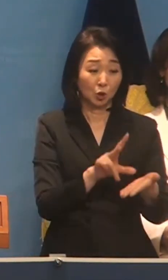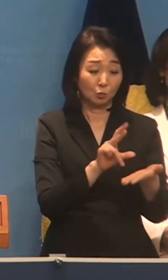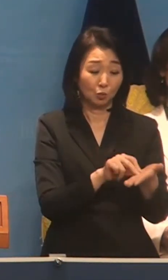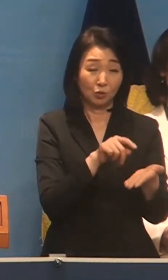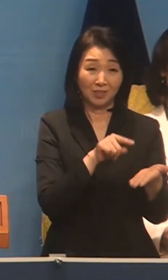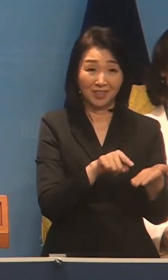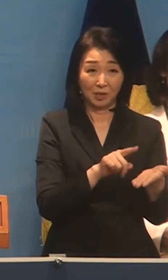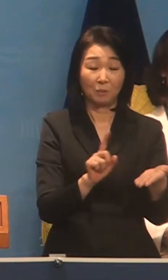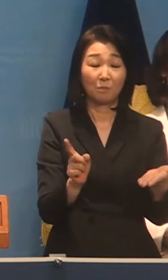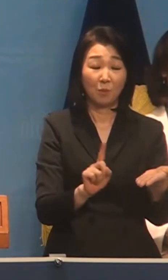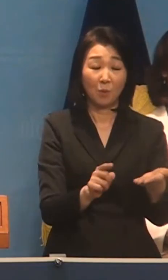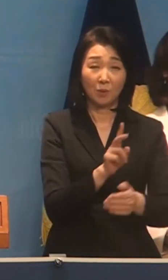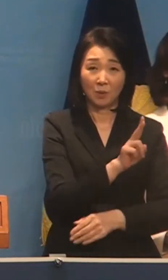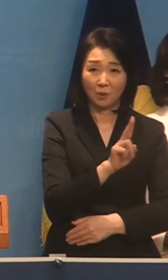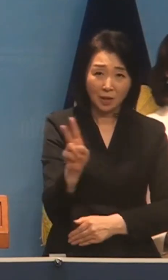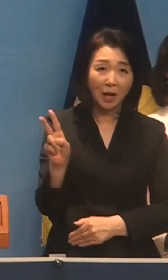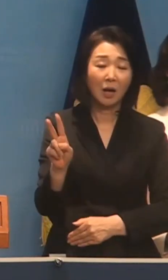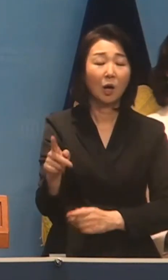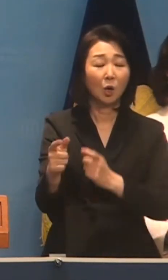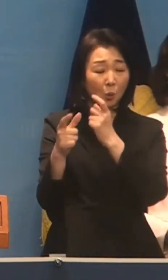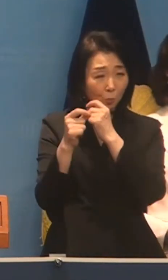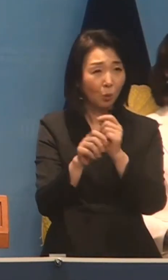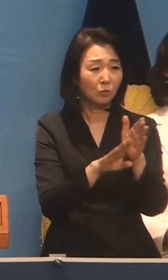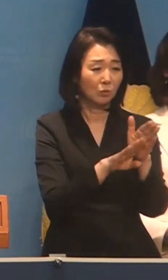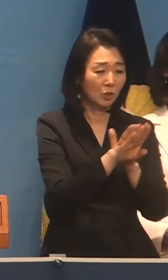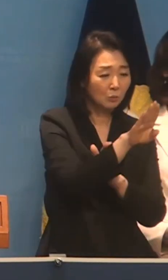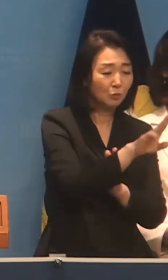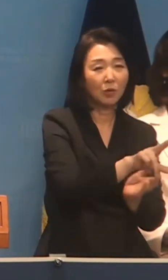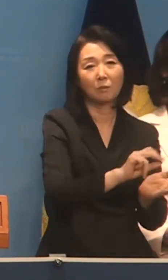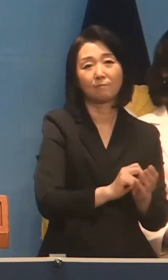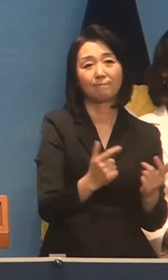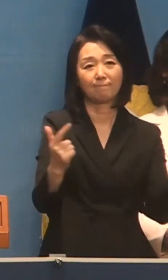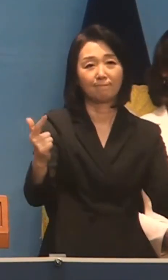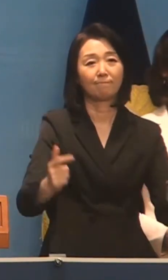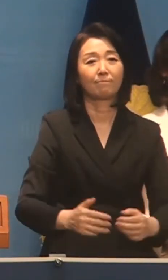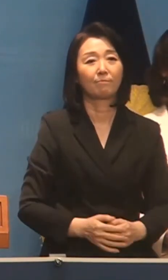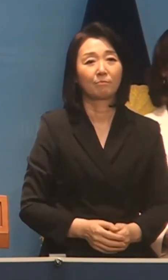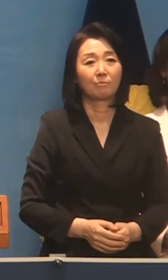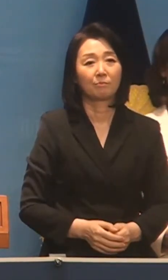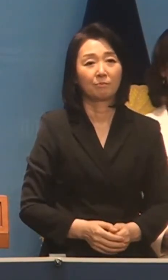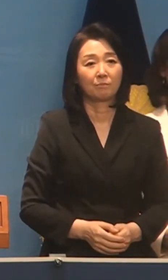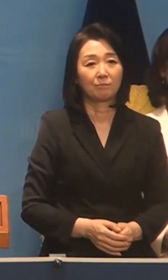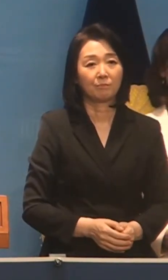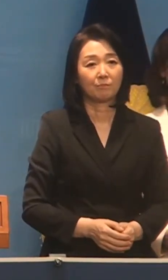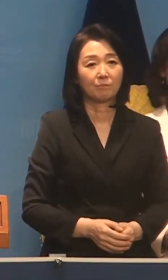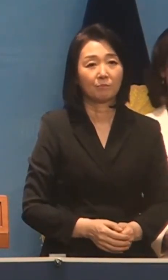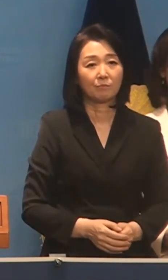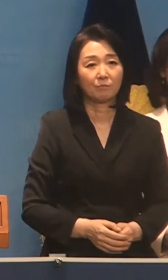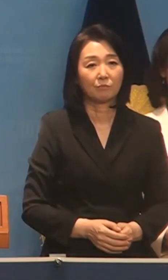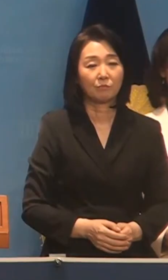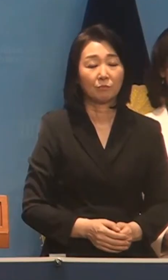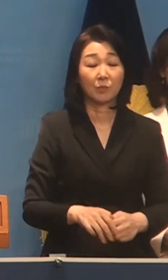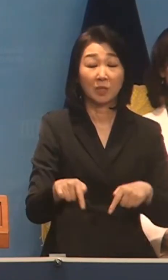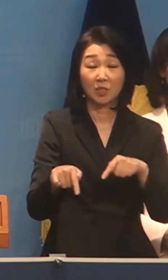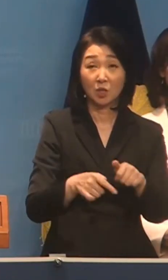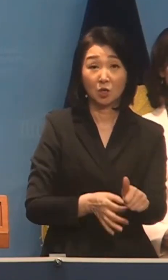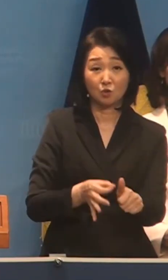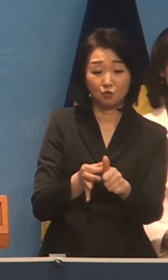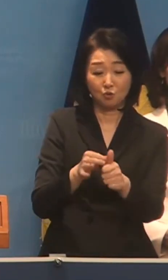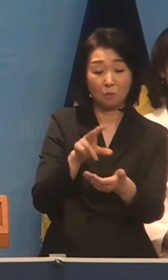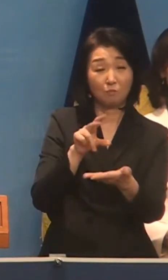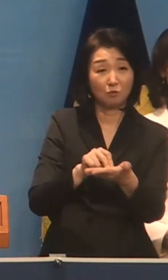문제는 여야, 보수와 진보의 문제도 아닙니다. 정치인 후보